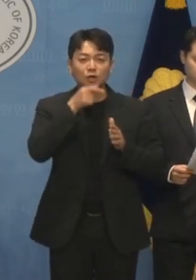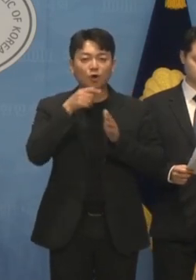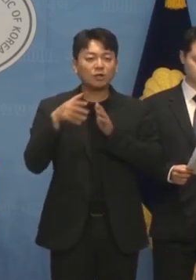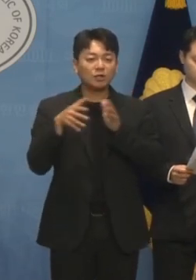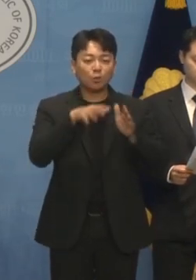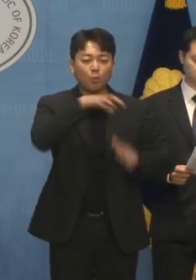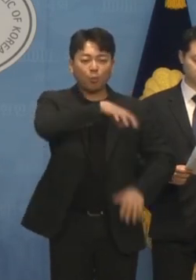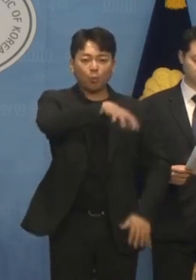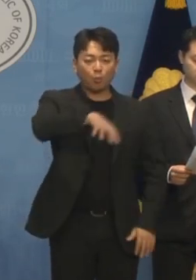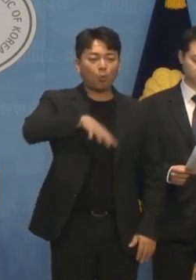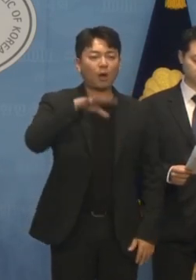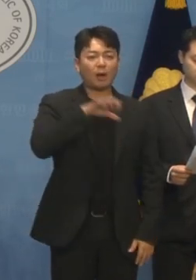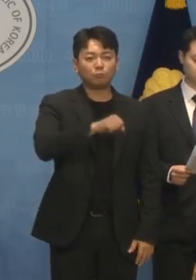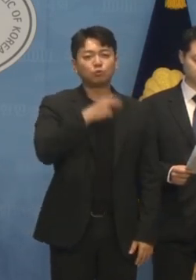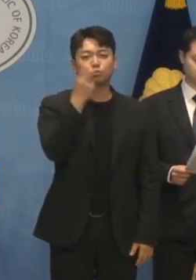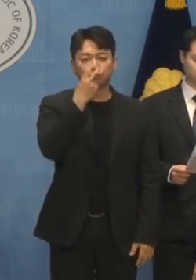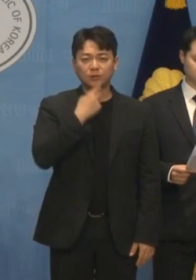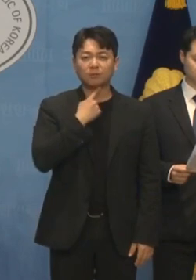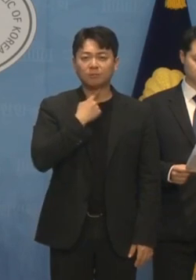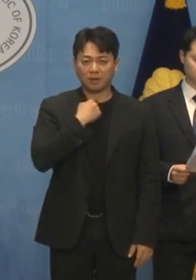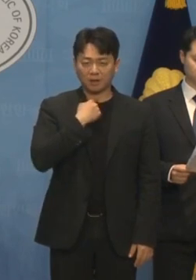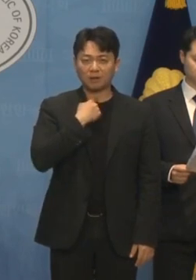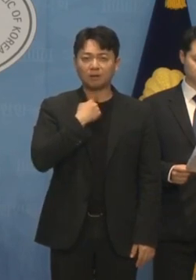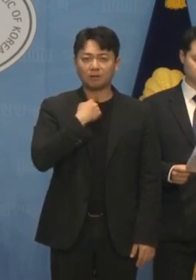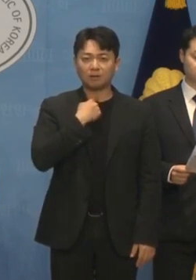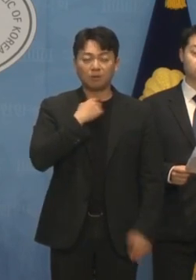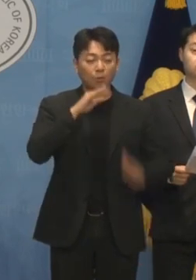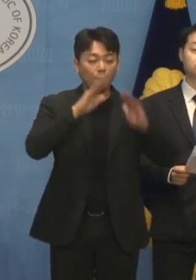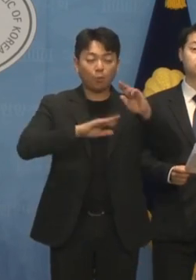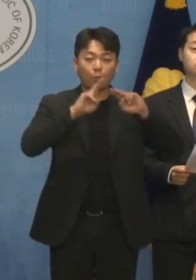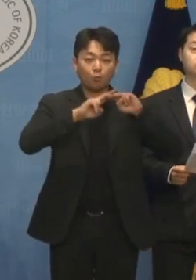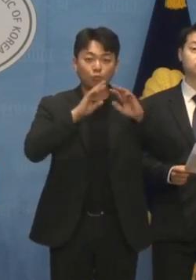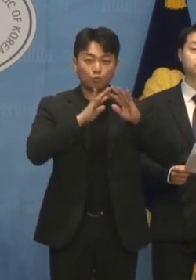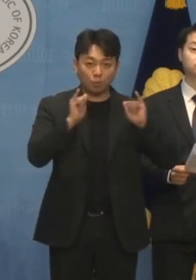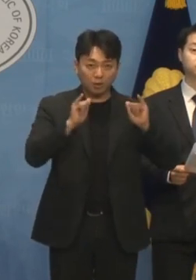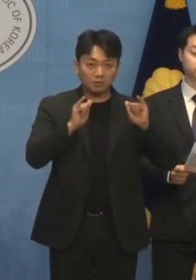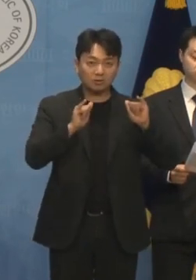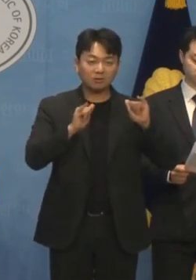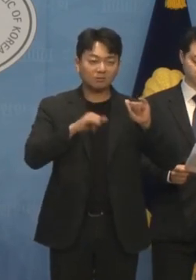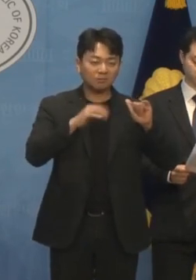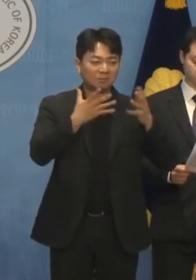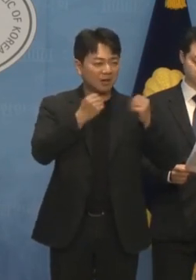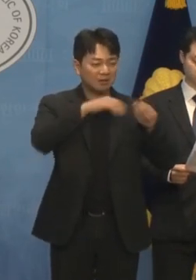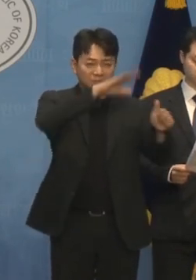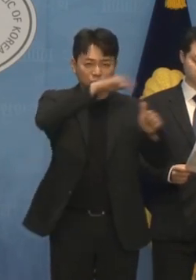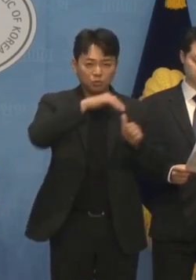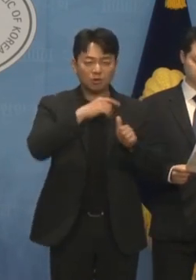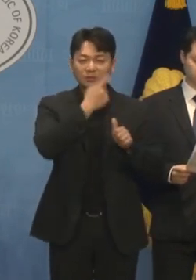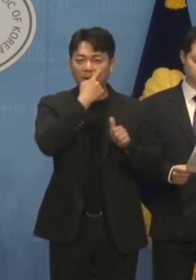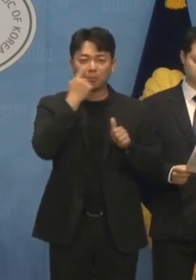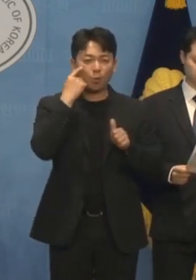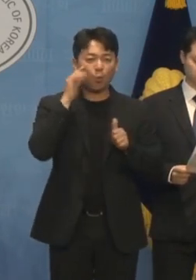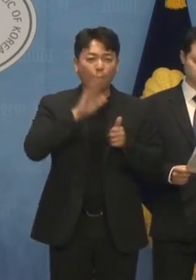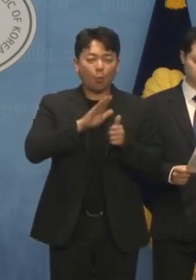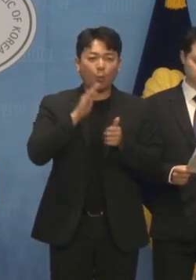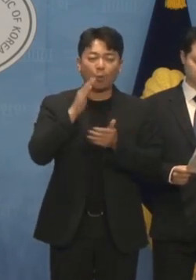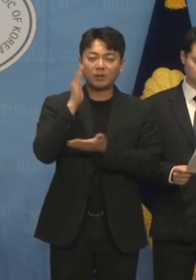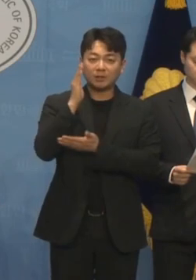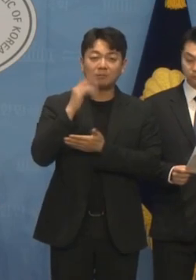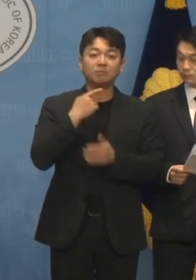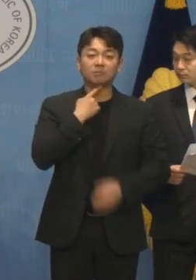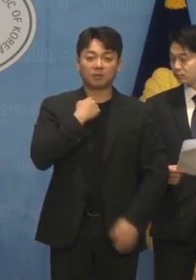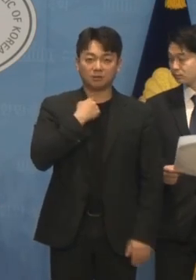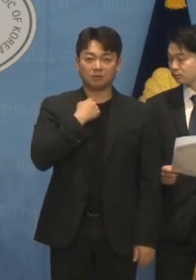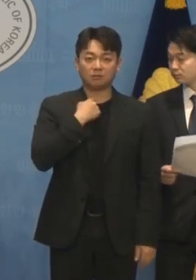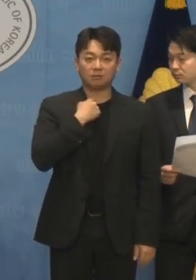압수수색했습니다 법가 사건으로 공무원 수십명을 참고인으로 수사했습니다도 위에 공무원